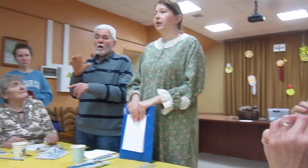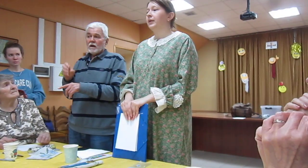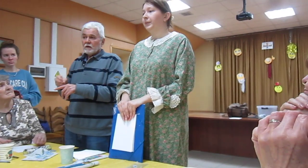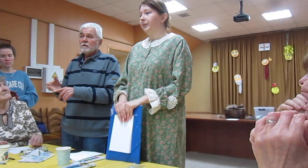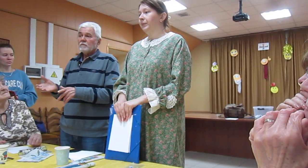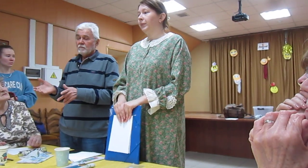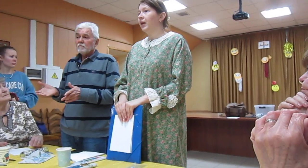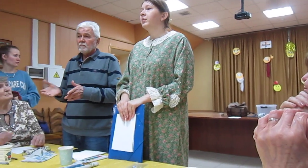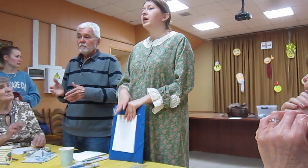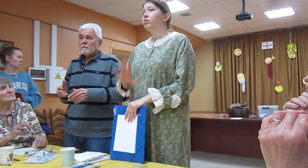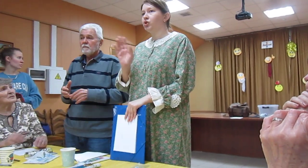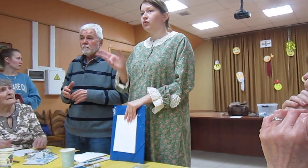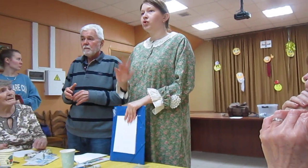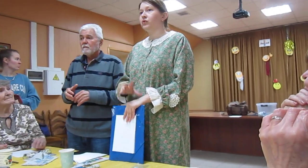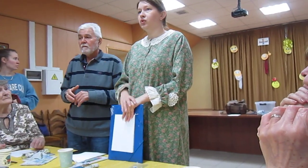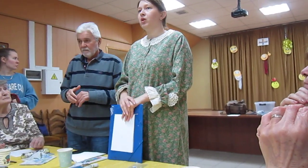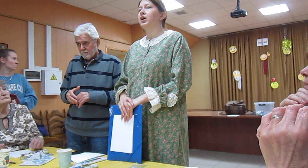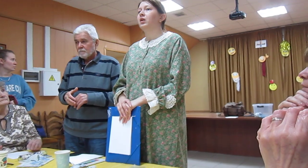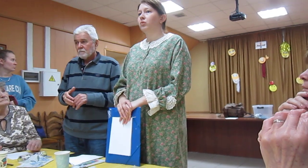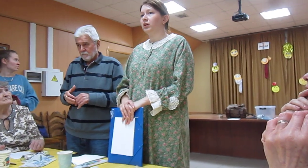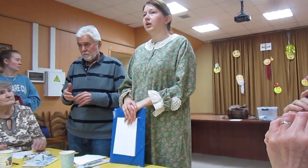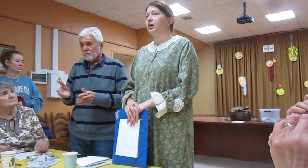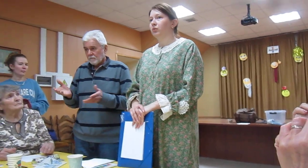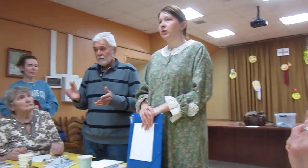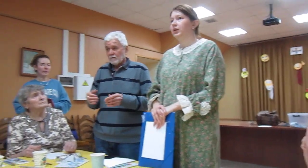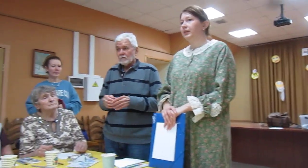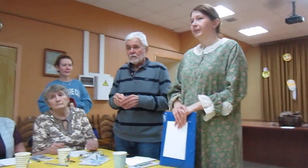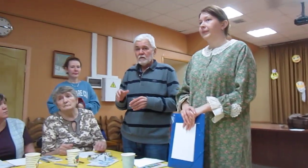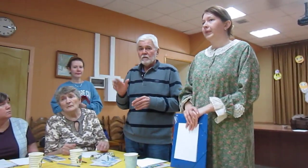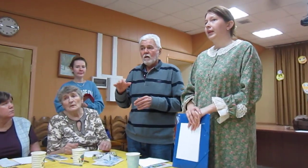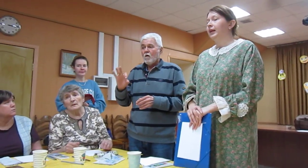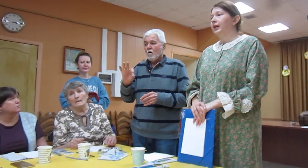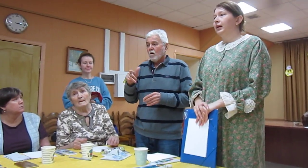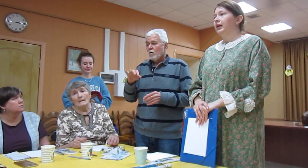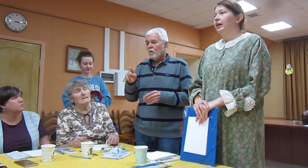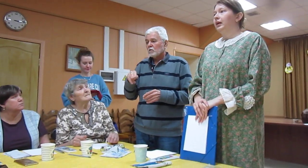все поняла. А майя, огороды, да.